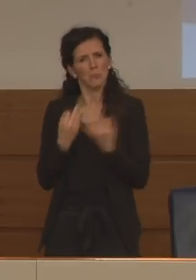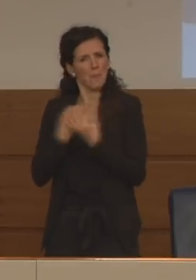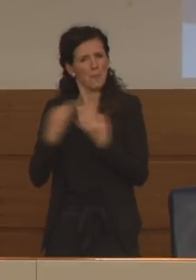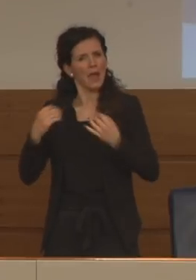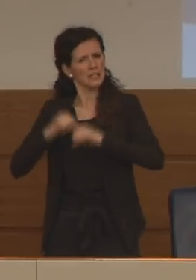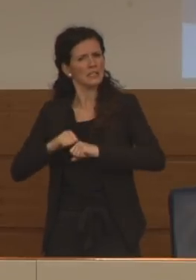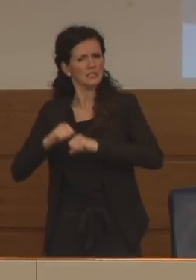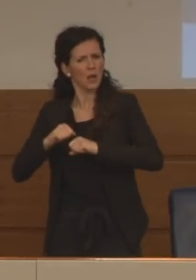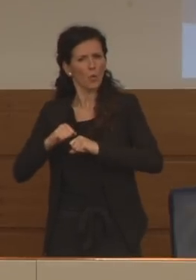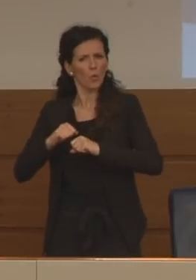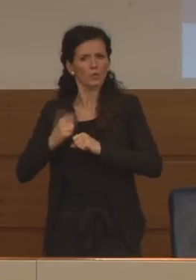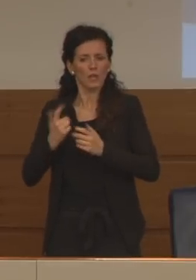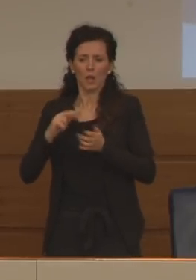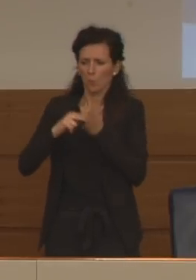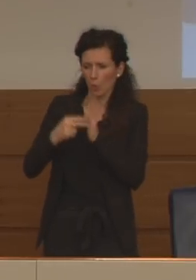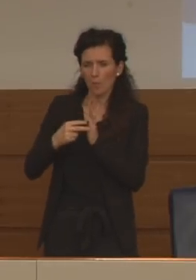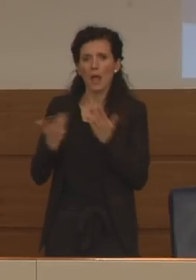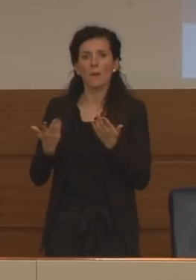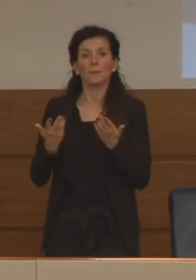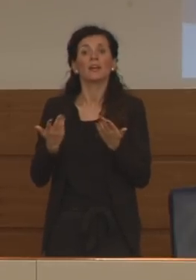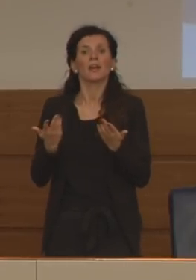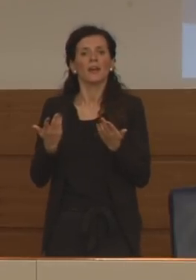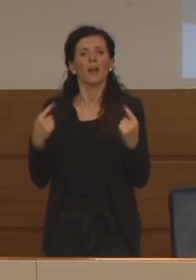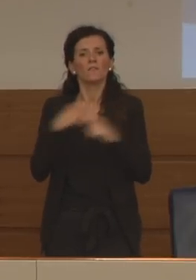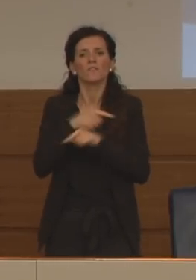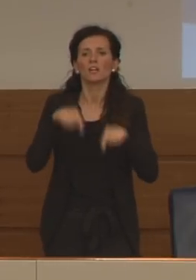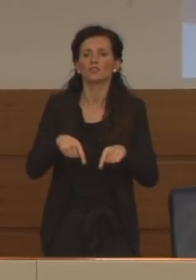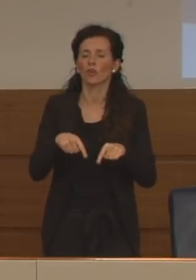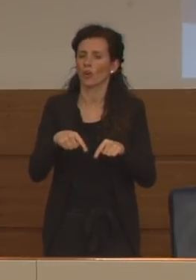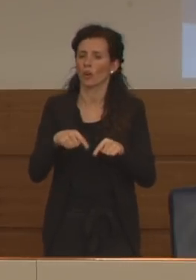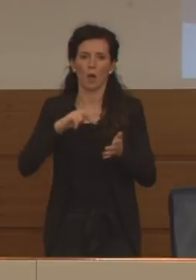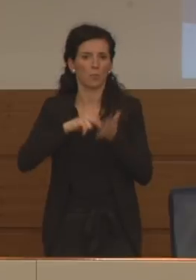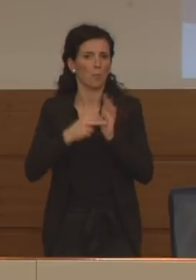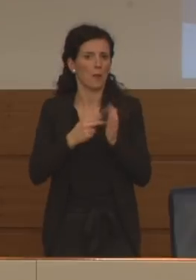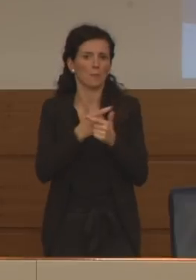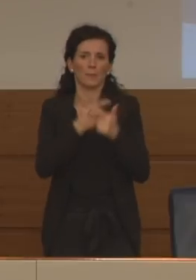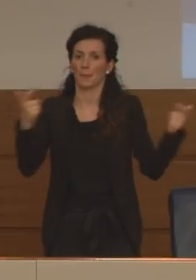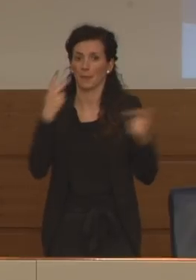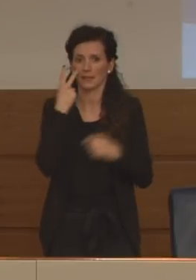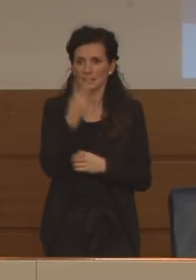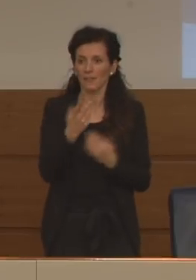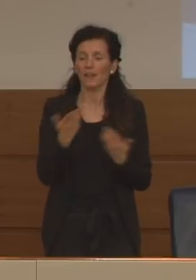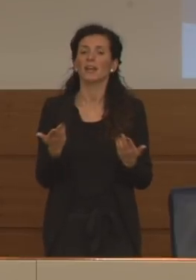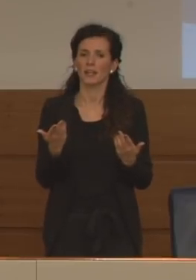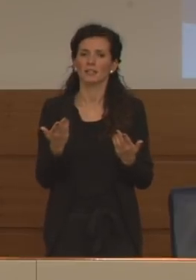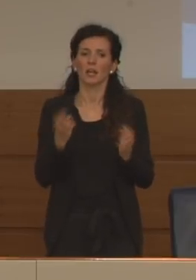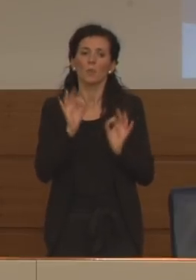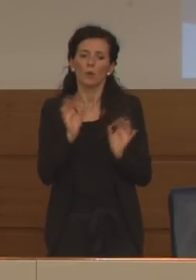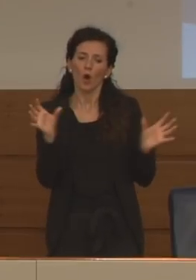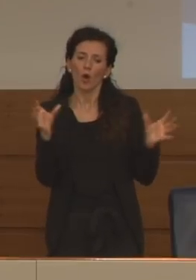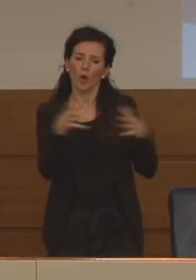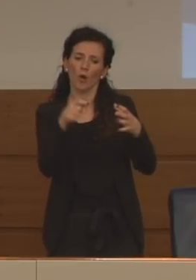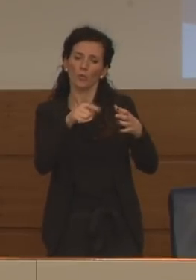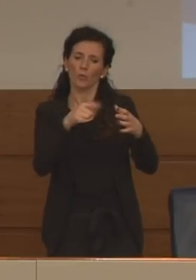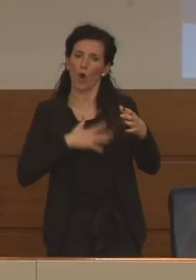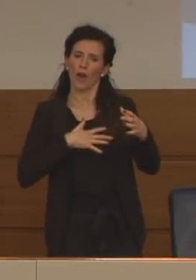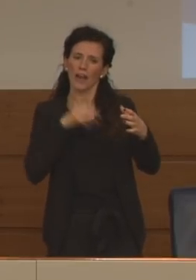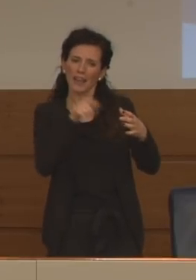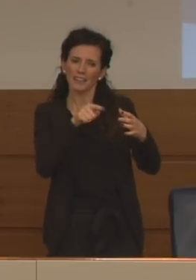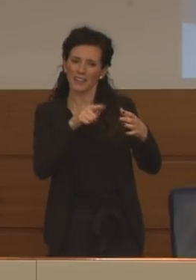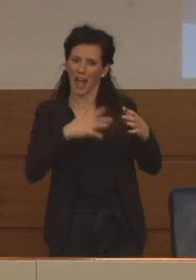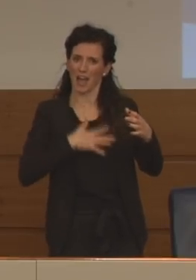e questo tipo di target diciamo che al virus nello sviluppare nel sviluppare l'infezione